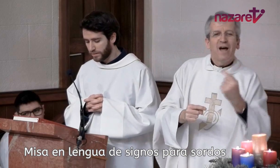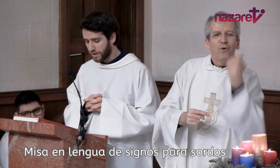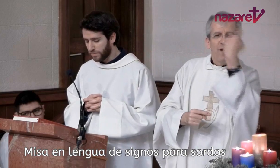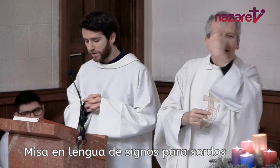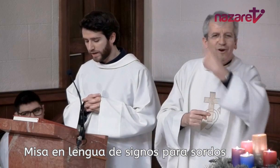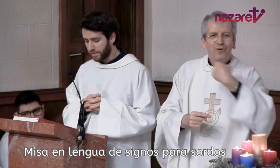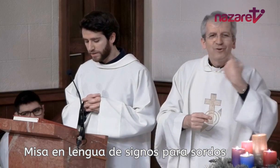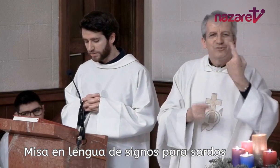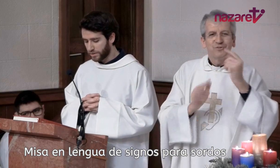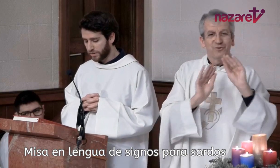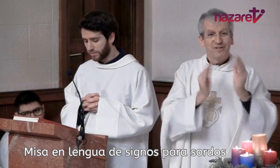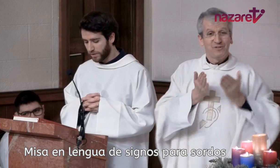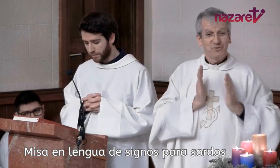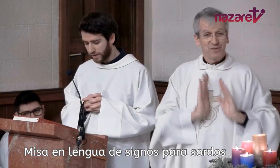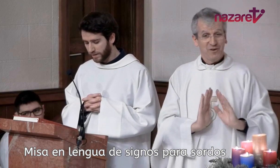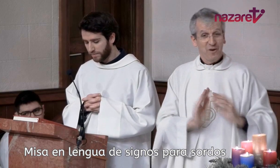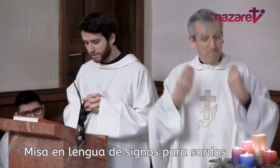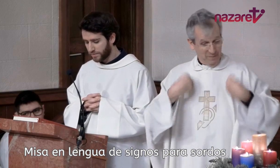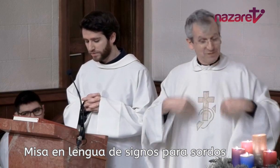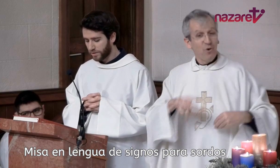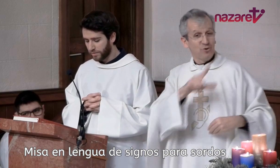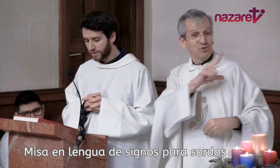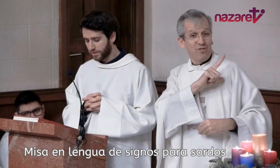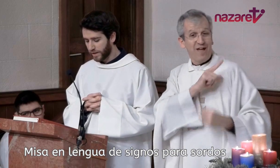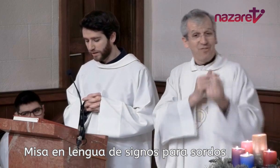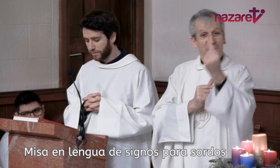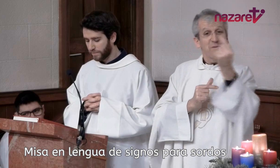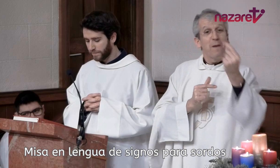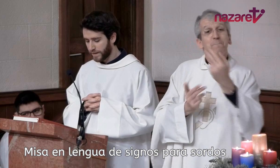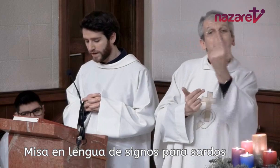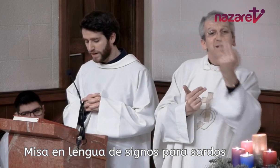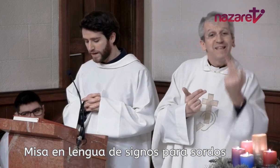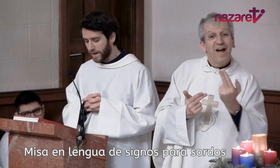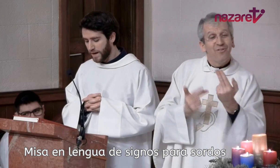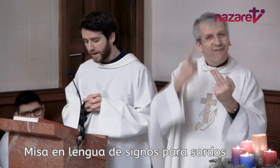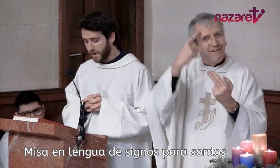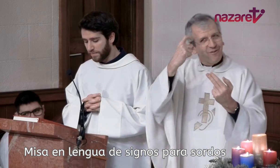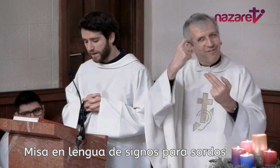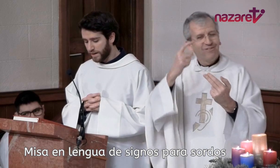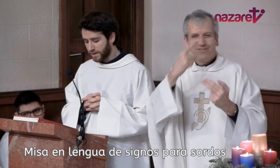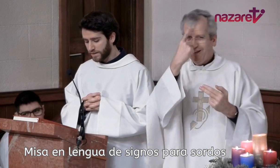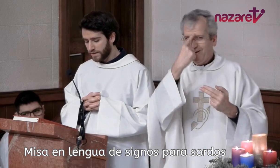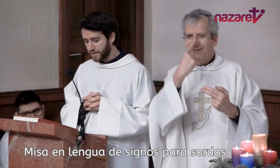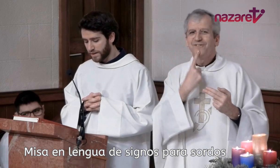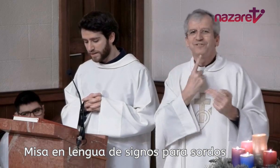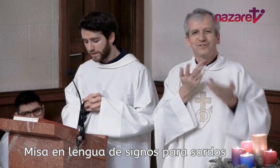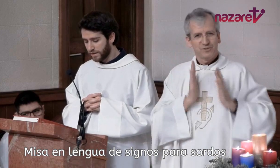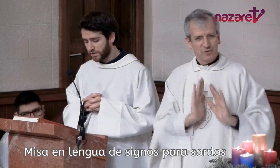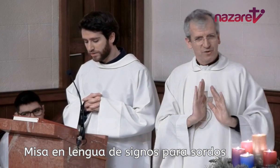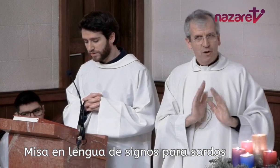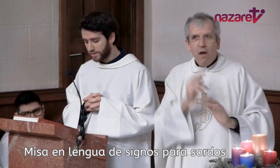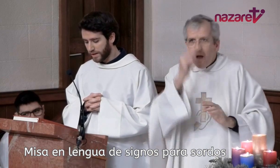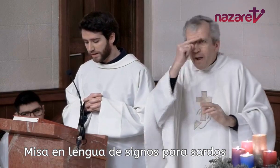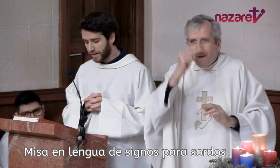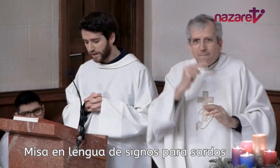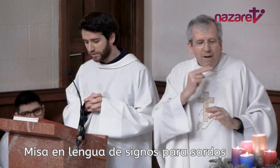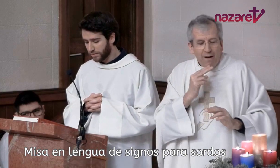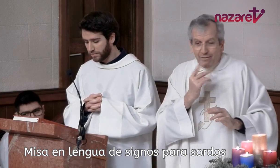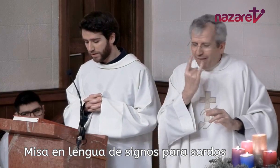por aquel mismo joven soldado. El padre se sintió tan atraído por